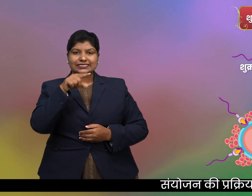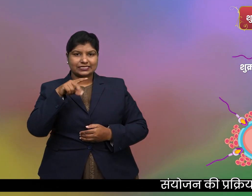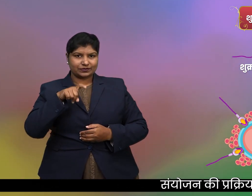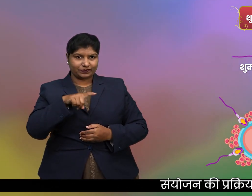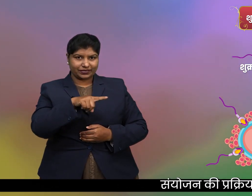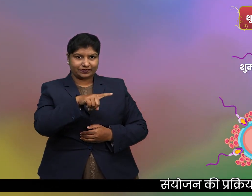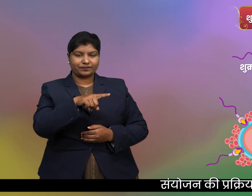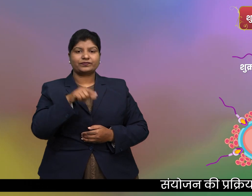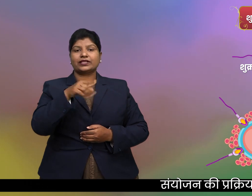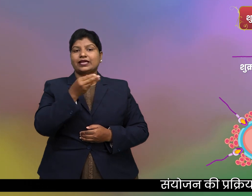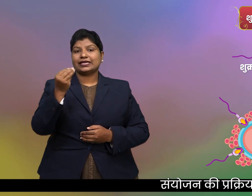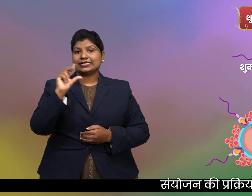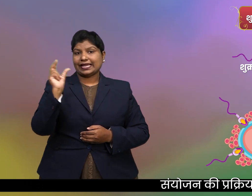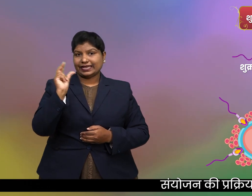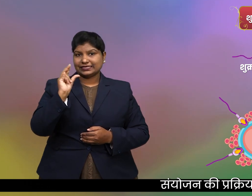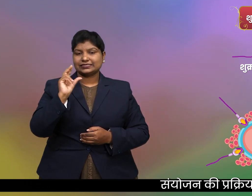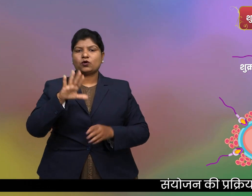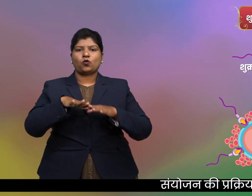है।